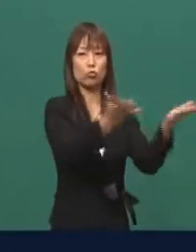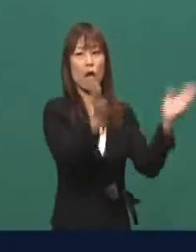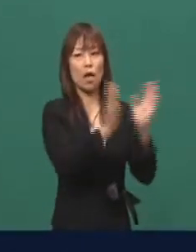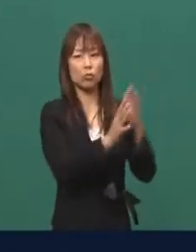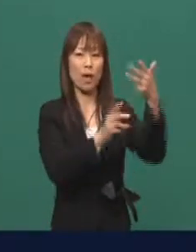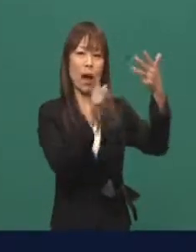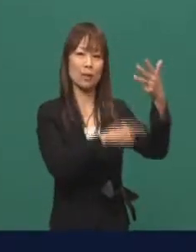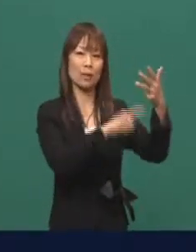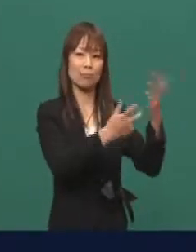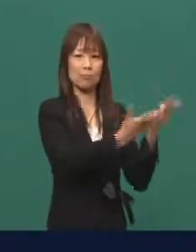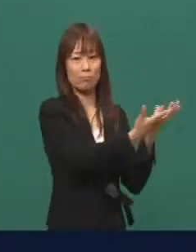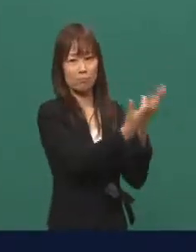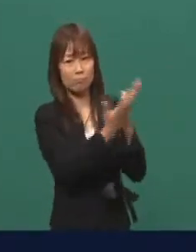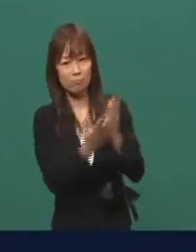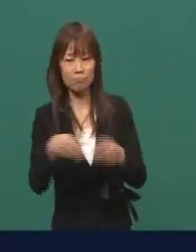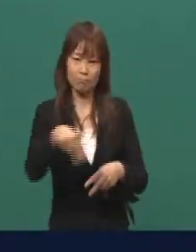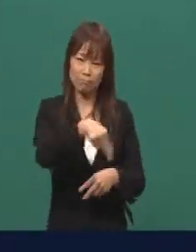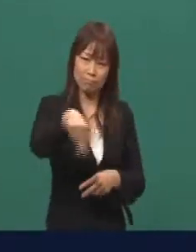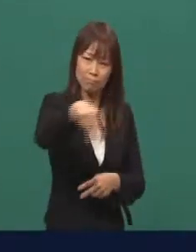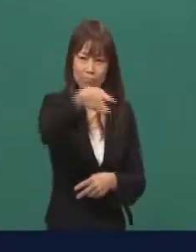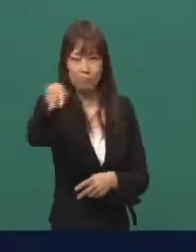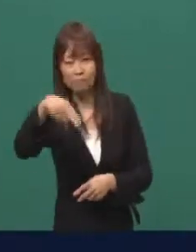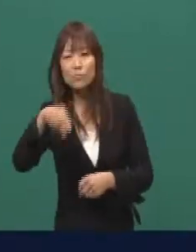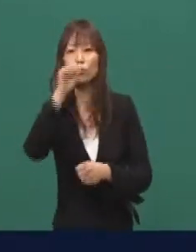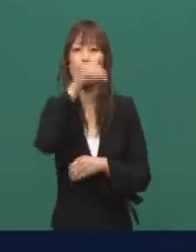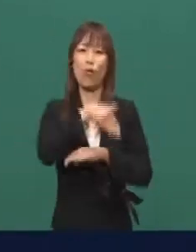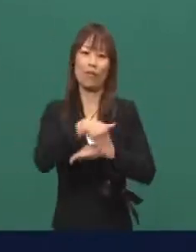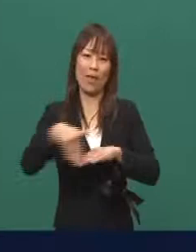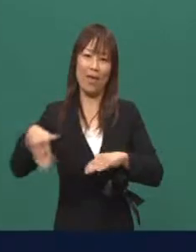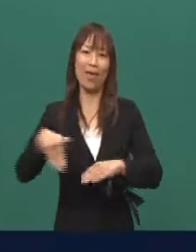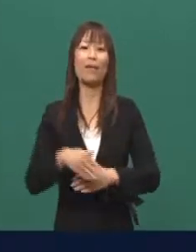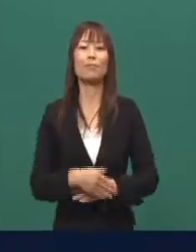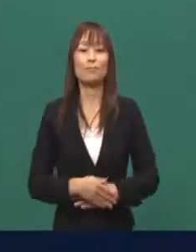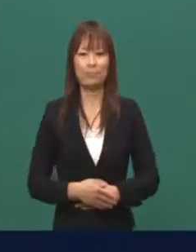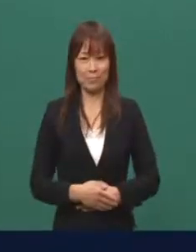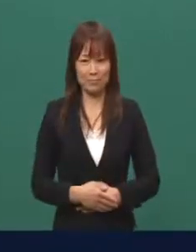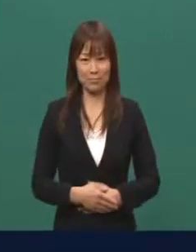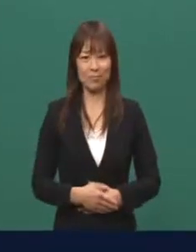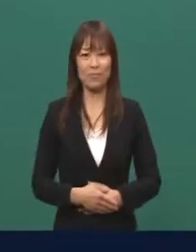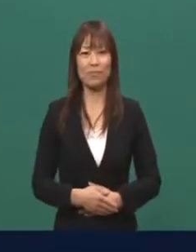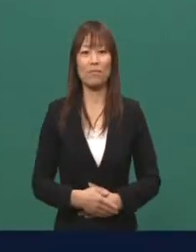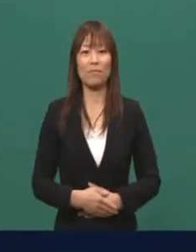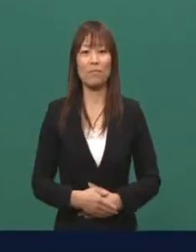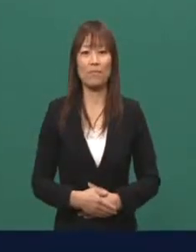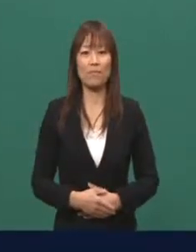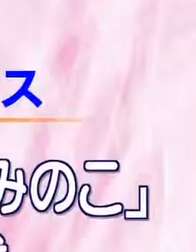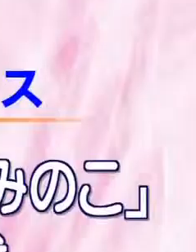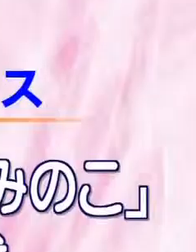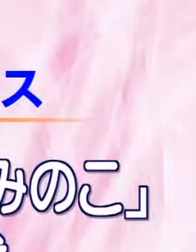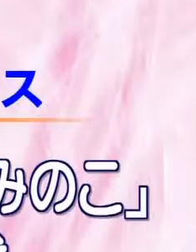琵琶湖フィギュアスケーティングクラブの8人が氷上を舞う予定です。